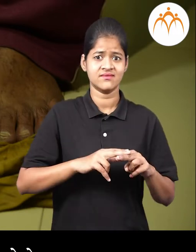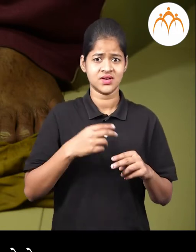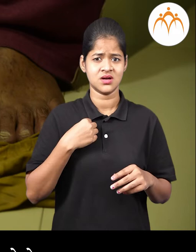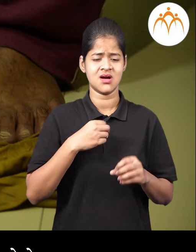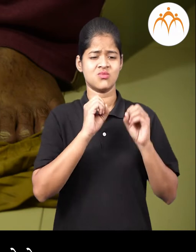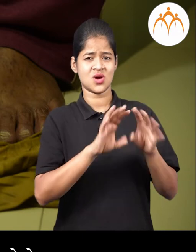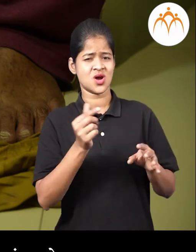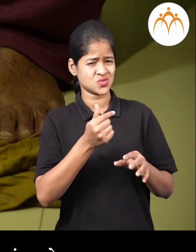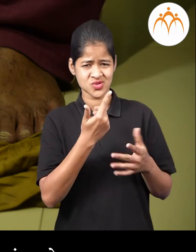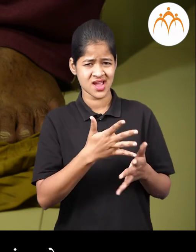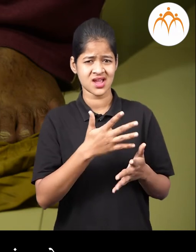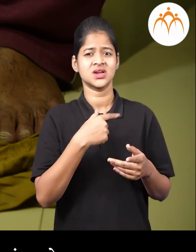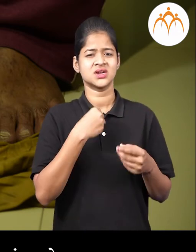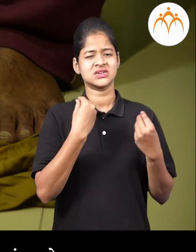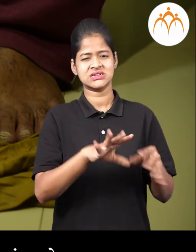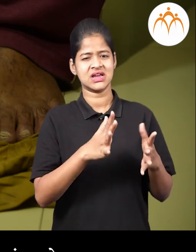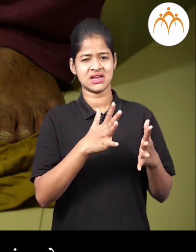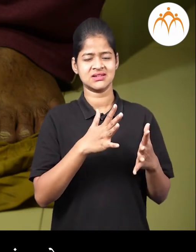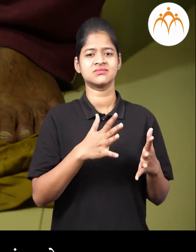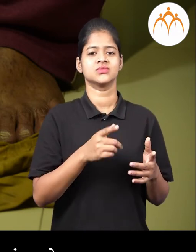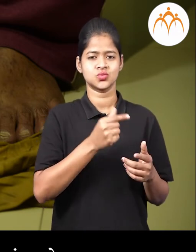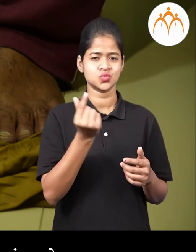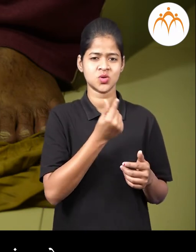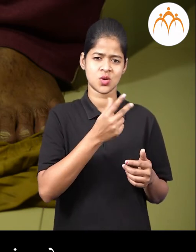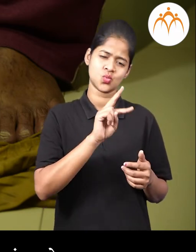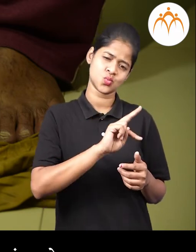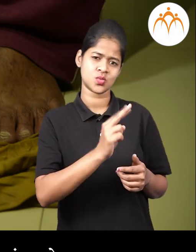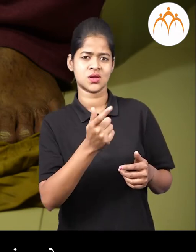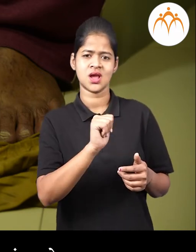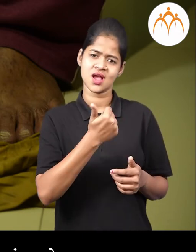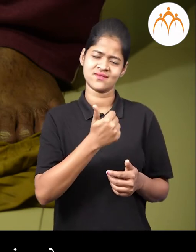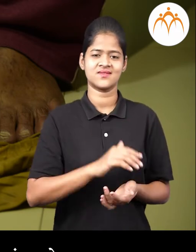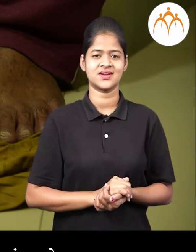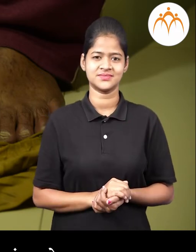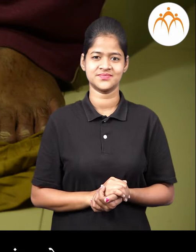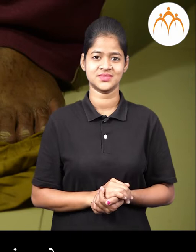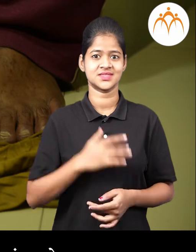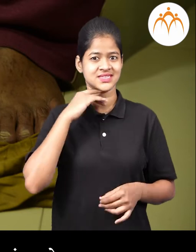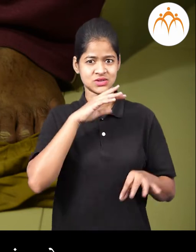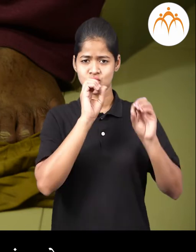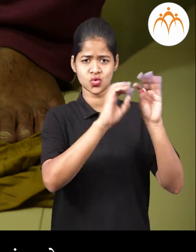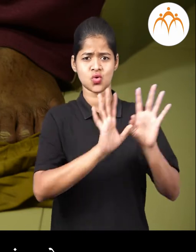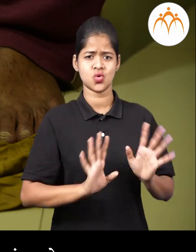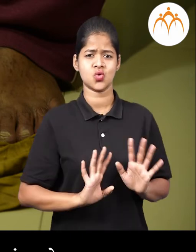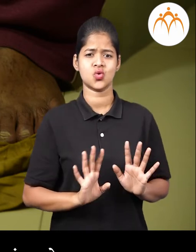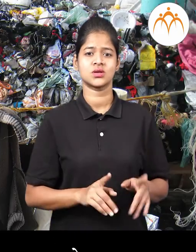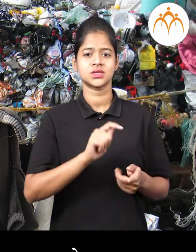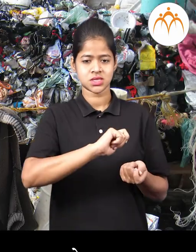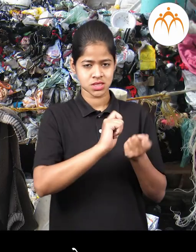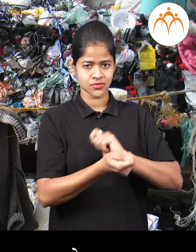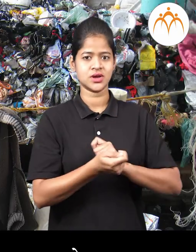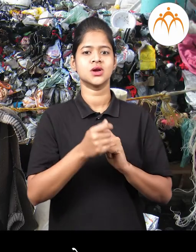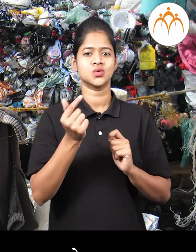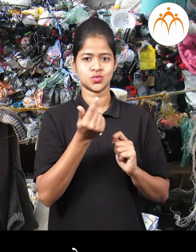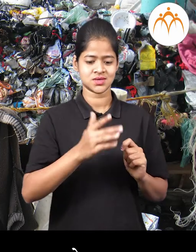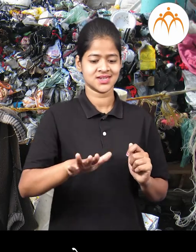करताएतो असे कपडे नुस्तेच कचर्यात न फेकता त्यांचा योग्य वापर करावा त्या